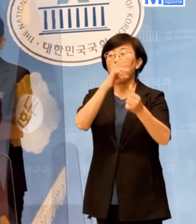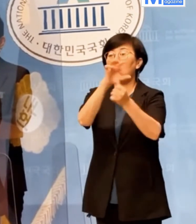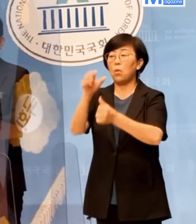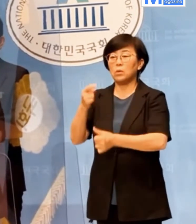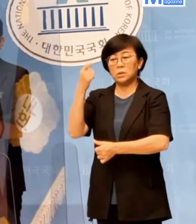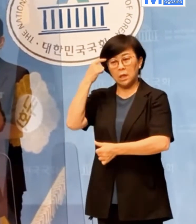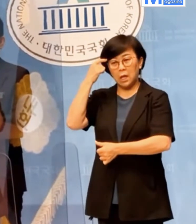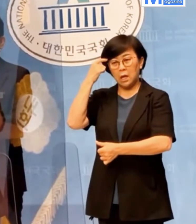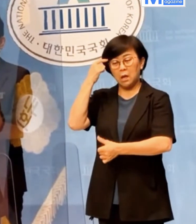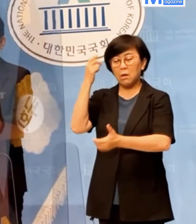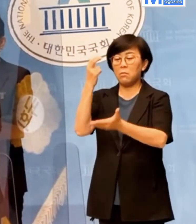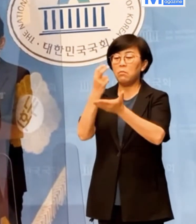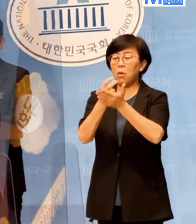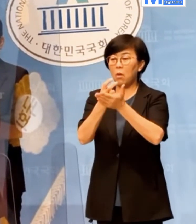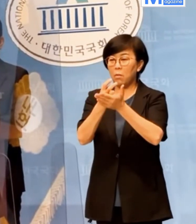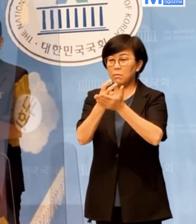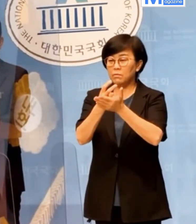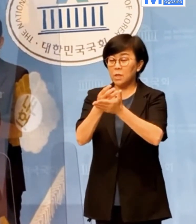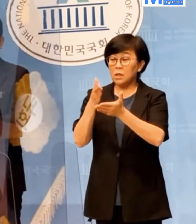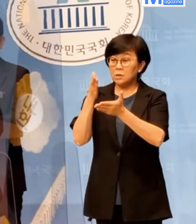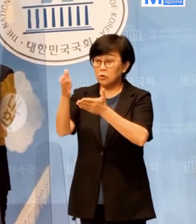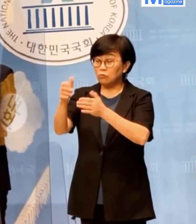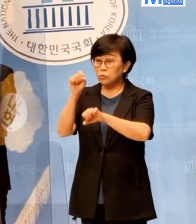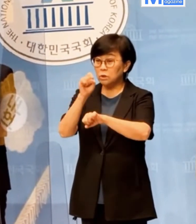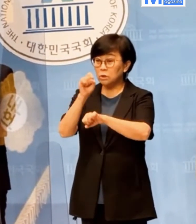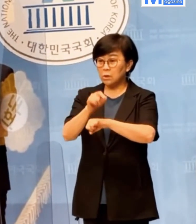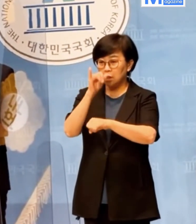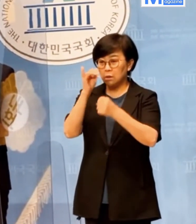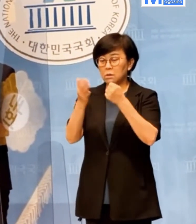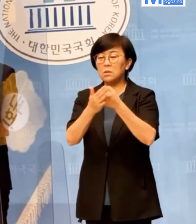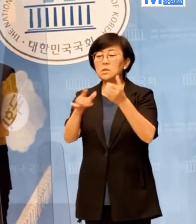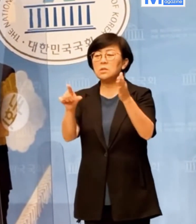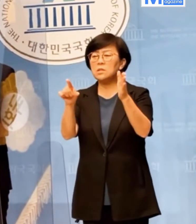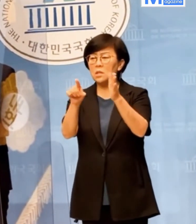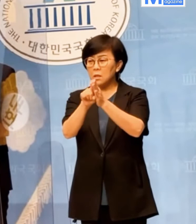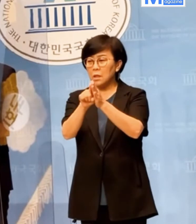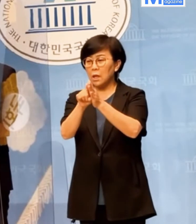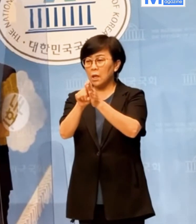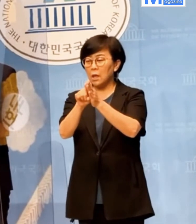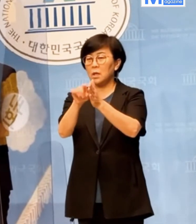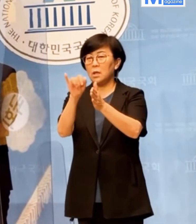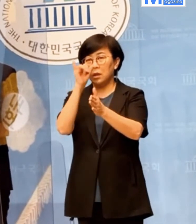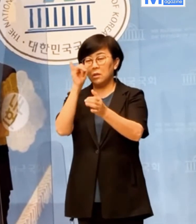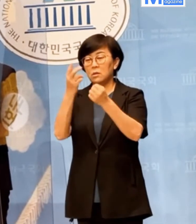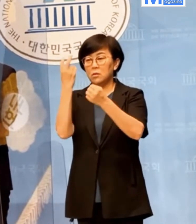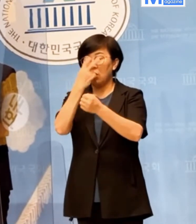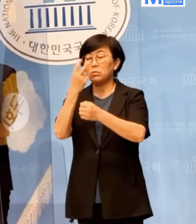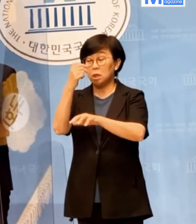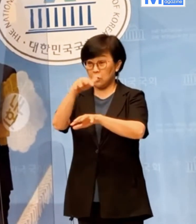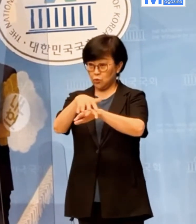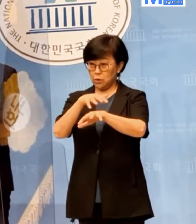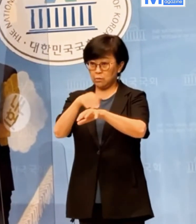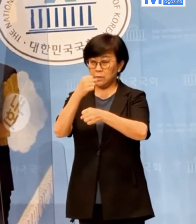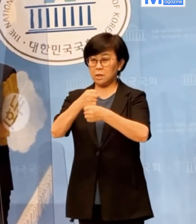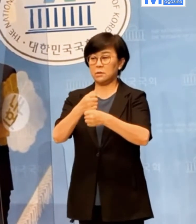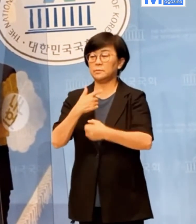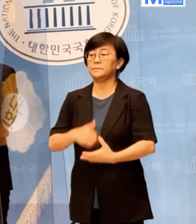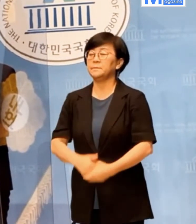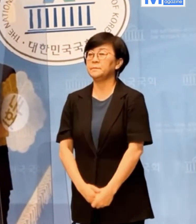인권보호의식과 법집행의 전문성을 갖춘 신뢰받는 검사 조직으로 만들겠습니다.